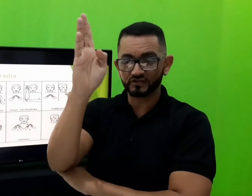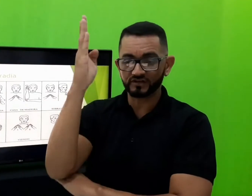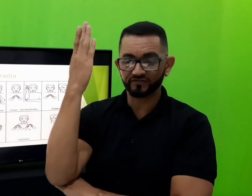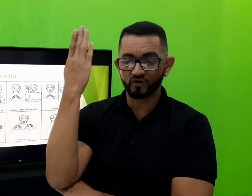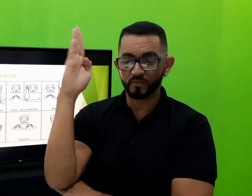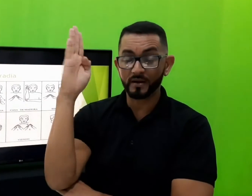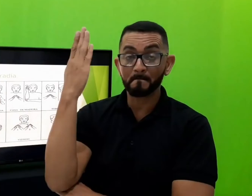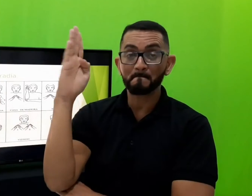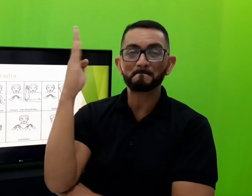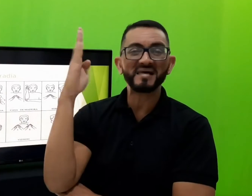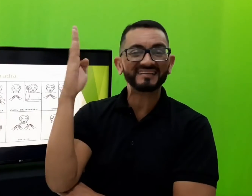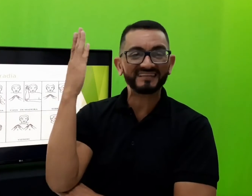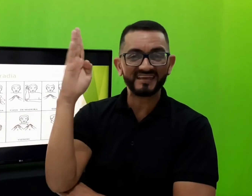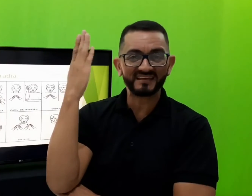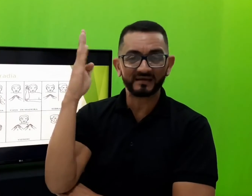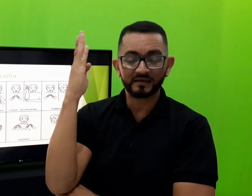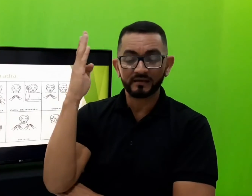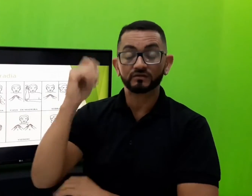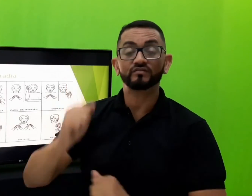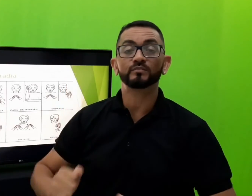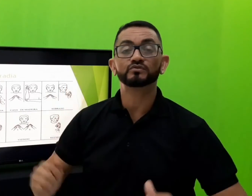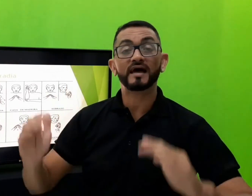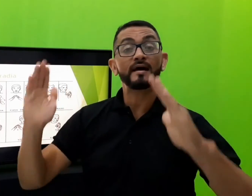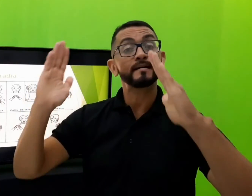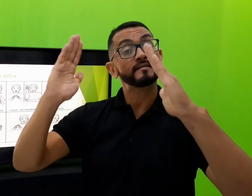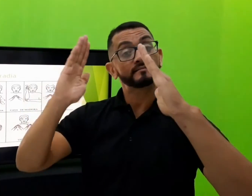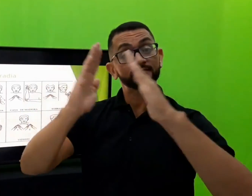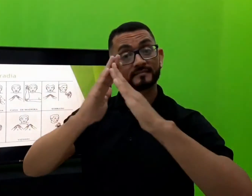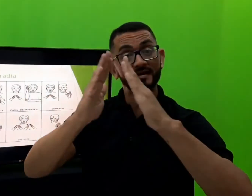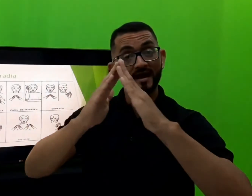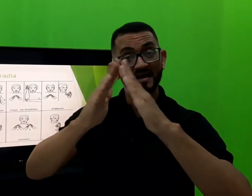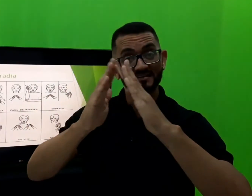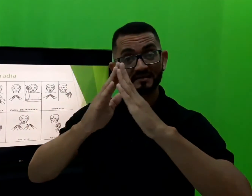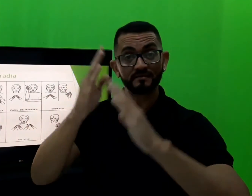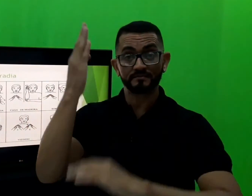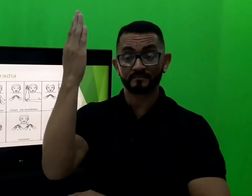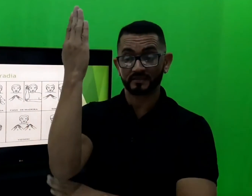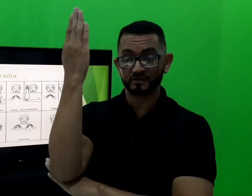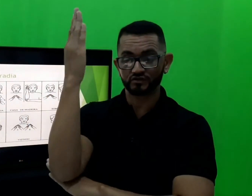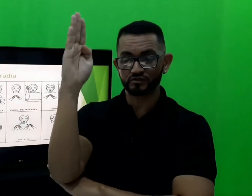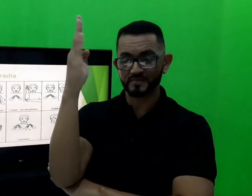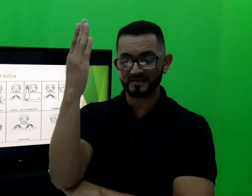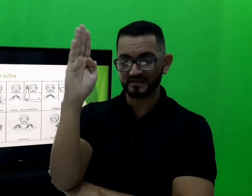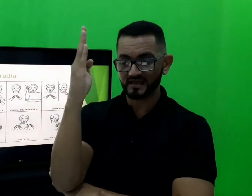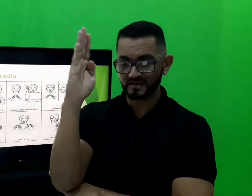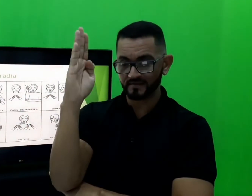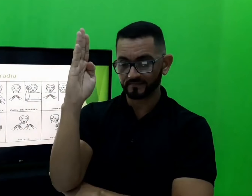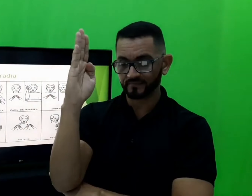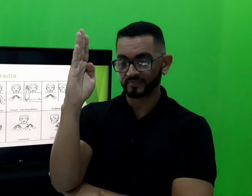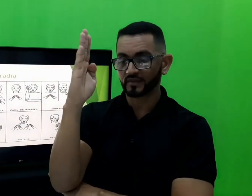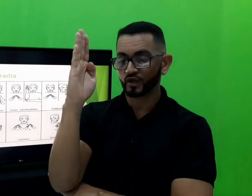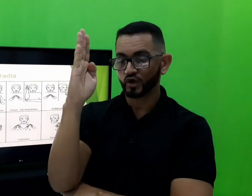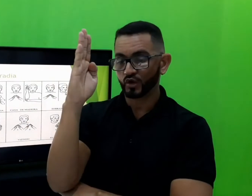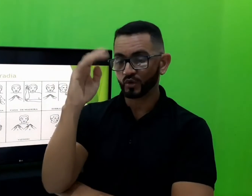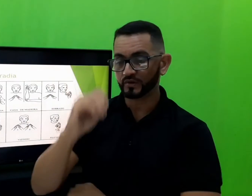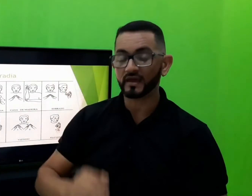desta forma, madeira. Então vamos lá. Casa de madeira.